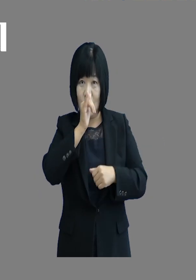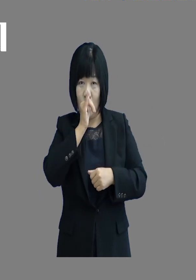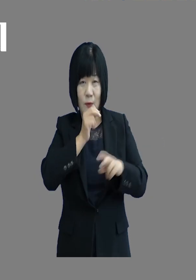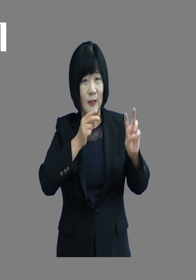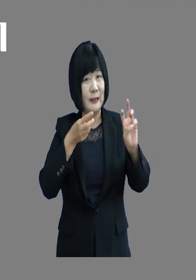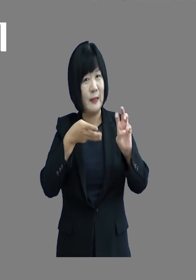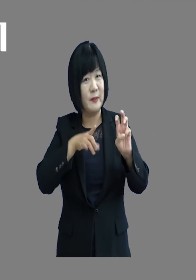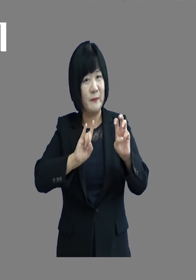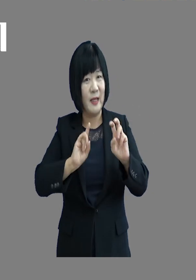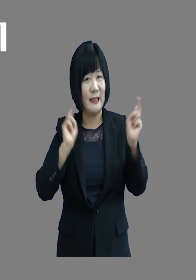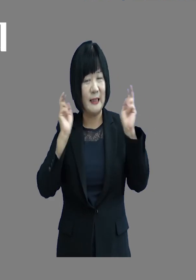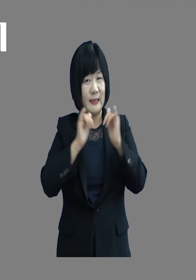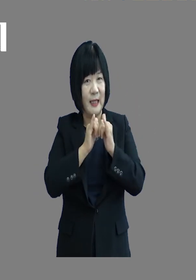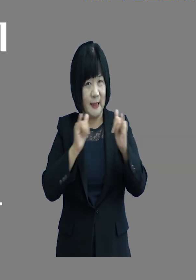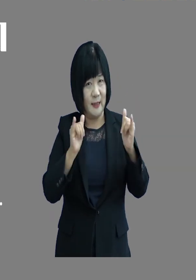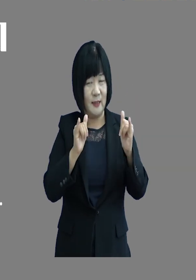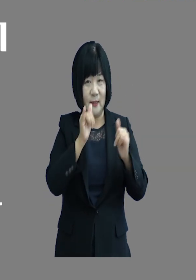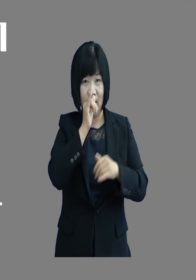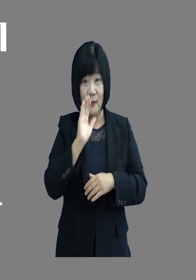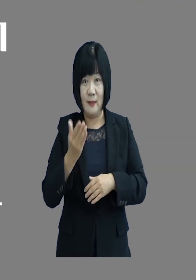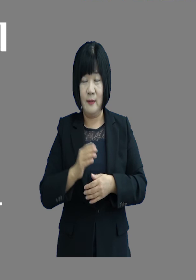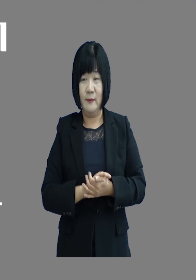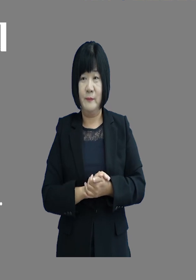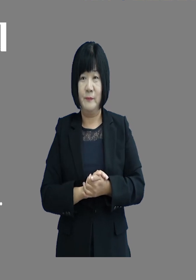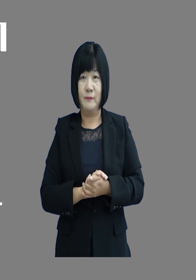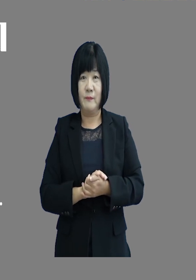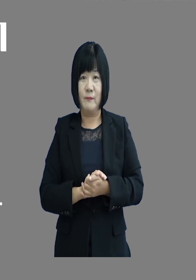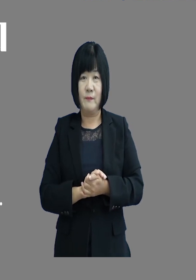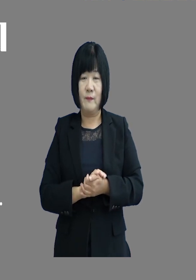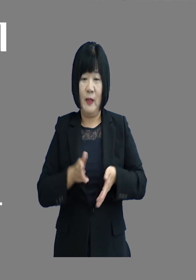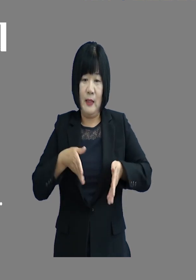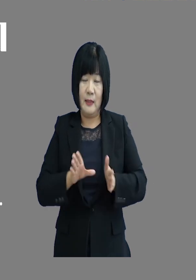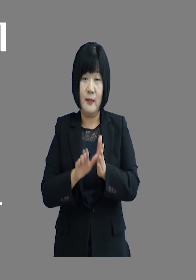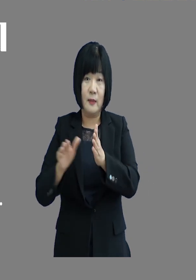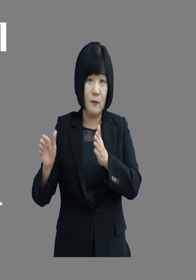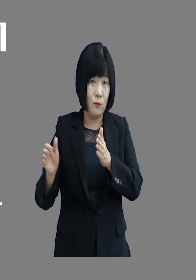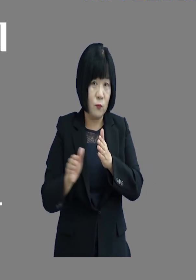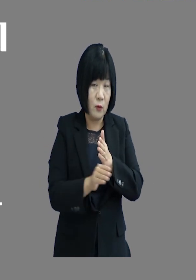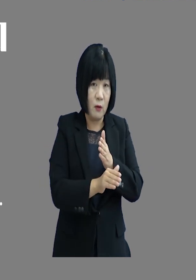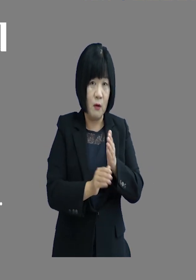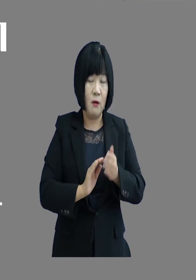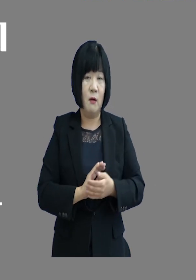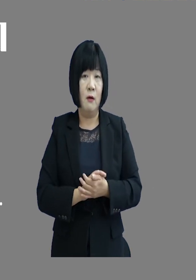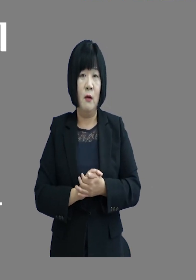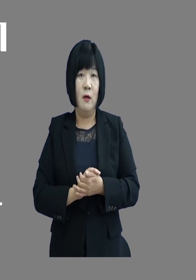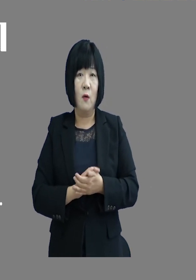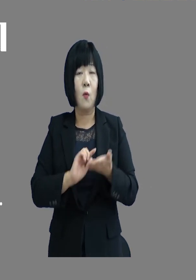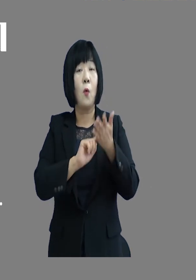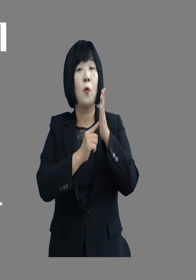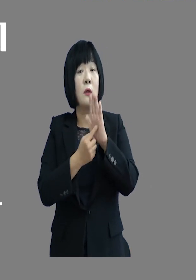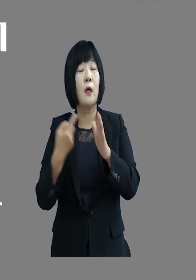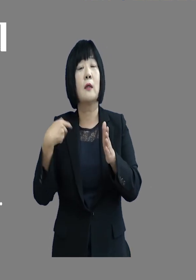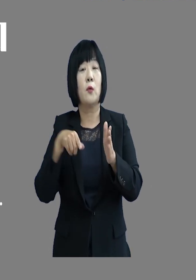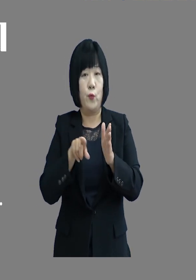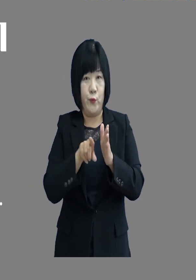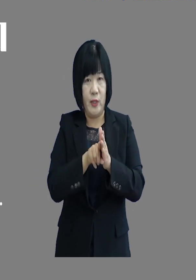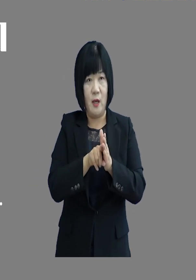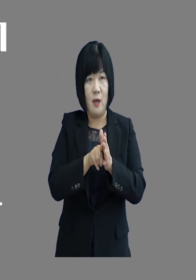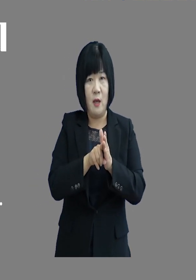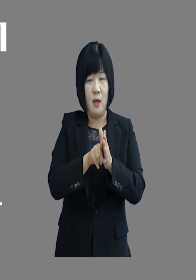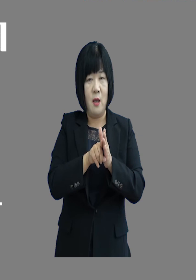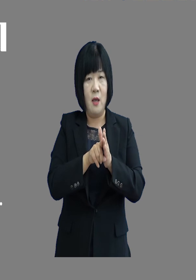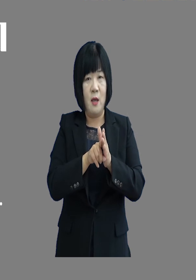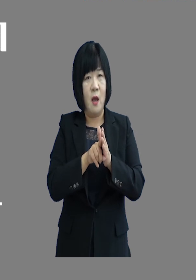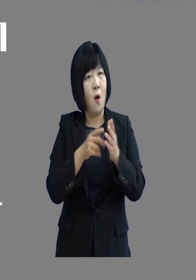30대 직장인까지 있어요. 선천적으로 2급입니다. 우리가 공연하기 위해서 이거를